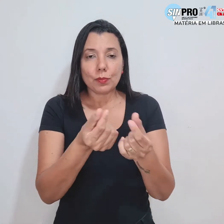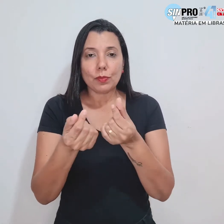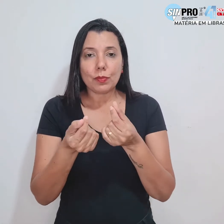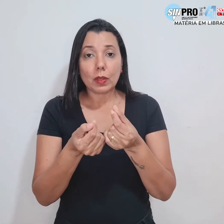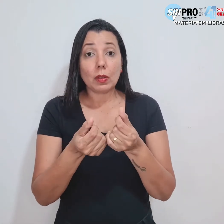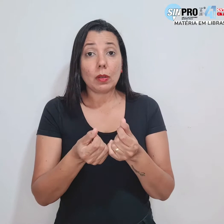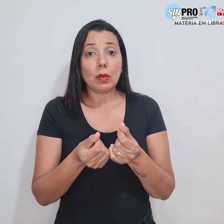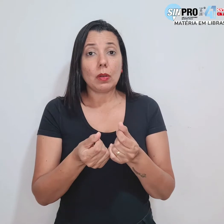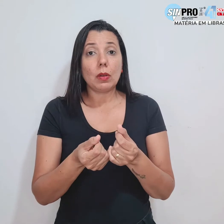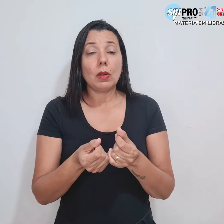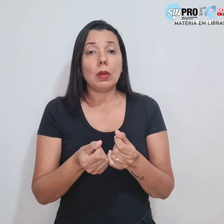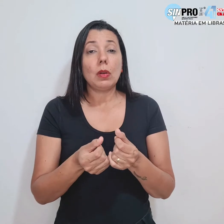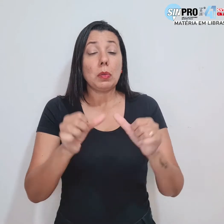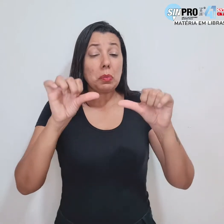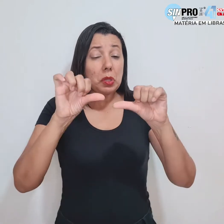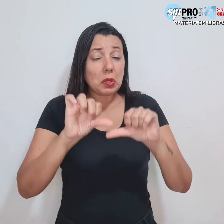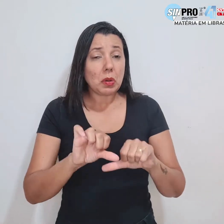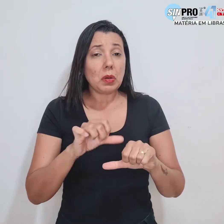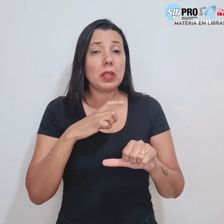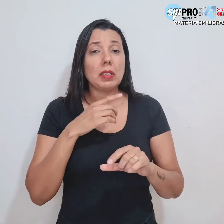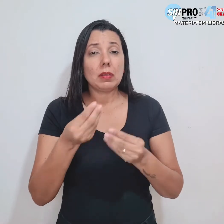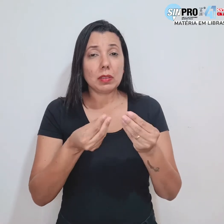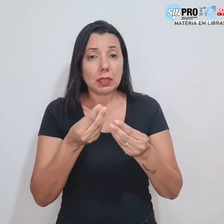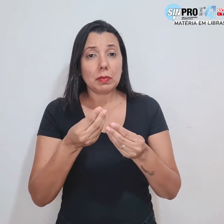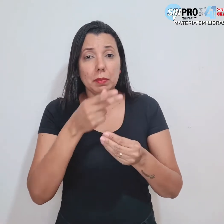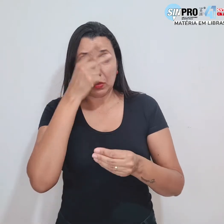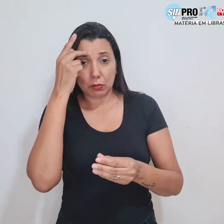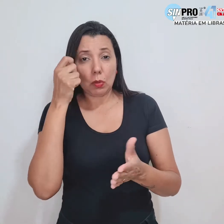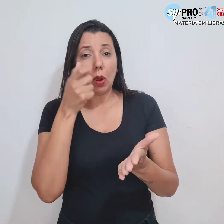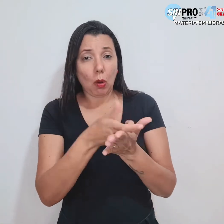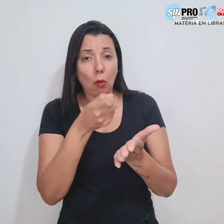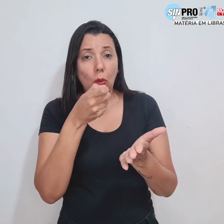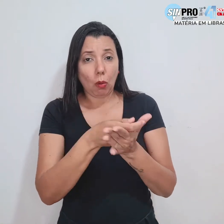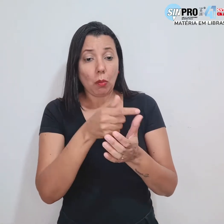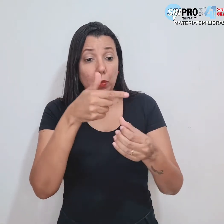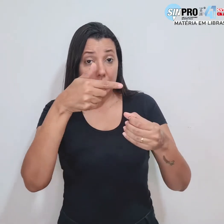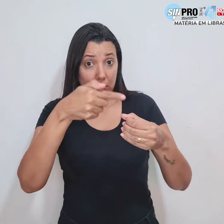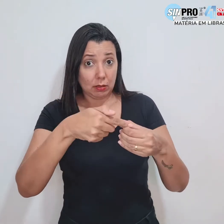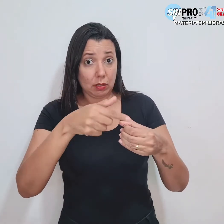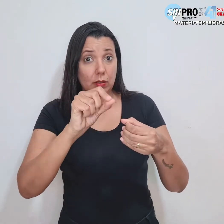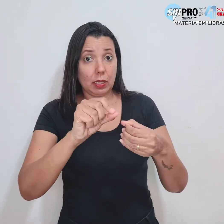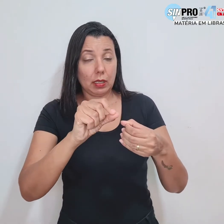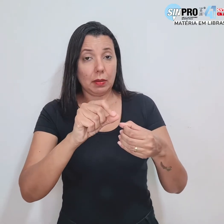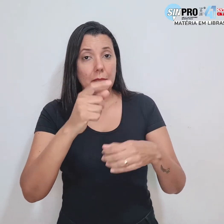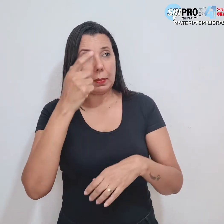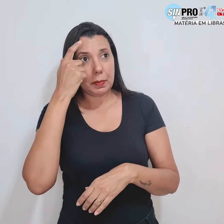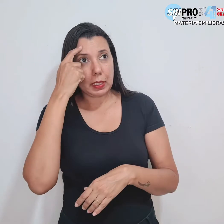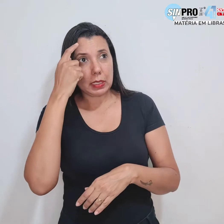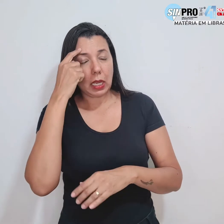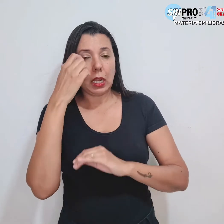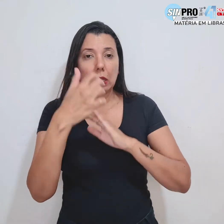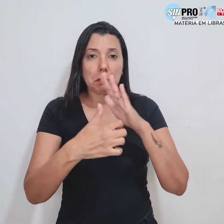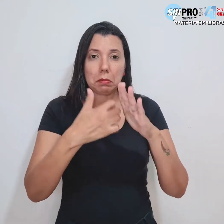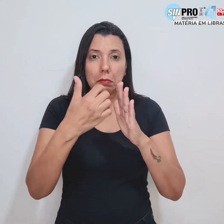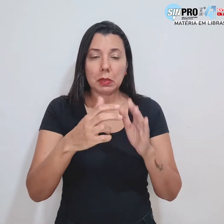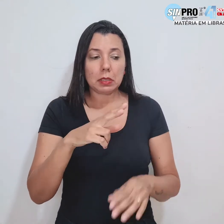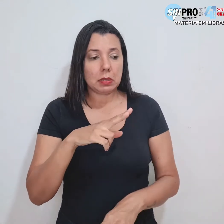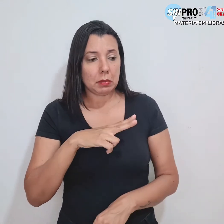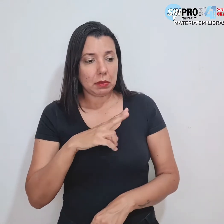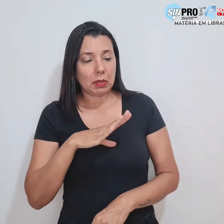royalties. O risco que nós corremos é que, dependendo de quem compra uma refinaria dessa, vamos supor que seja uma empresa privada que já